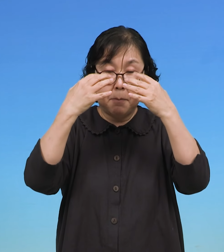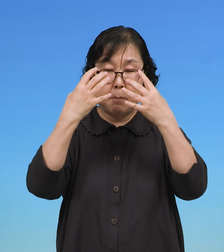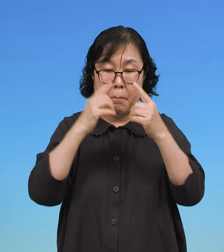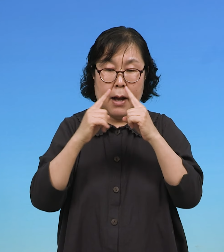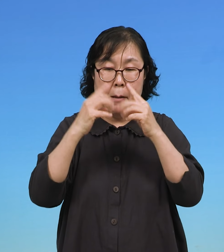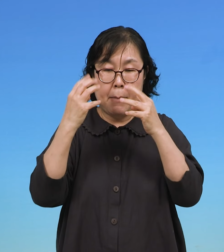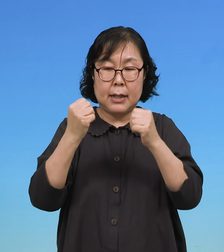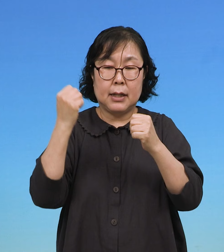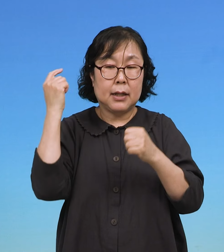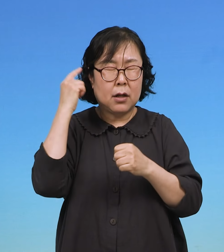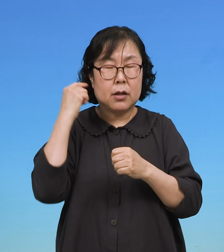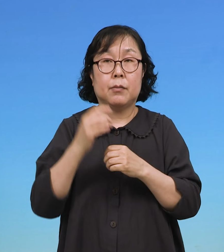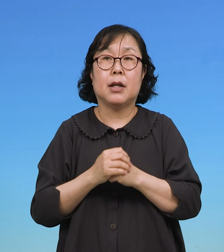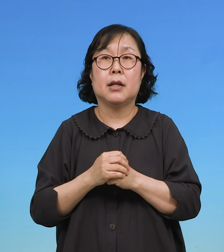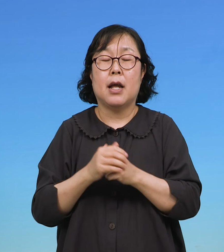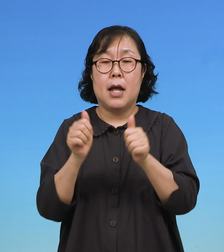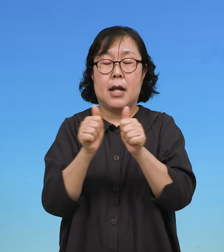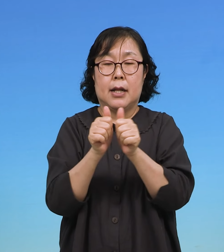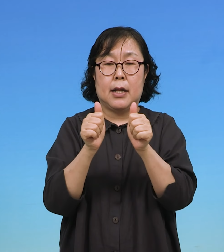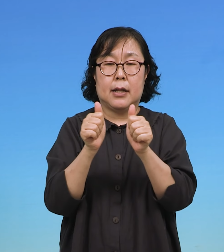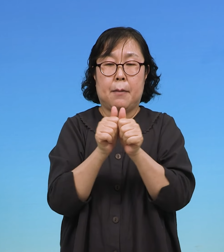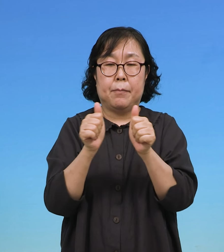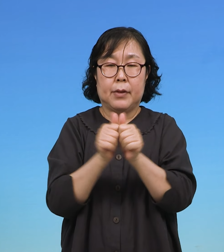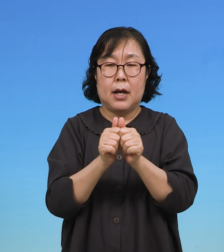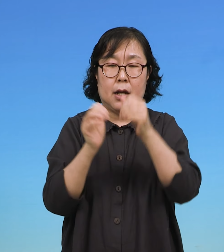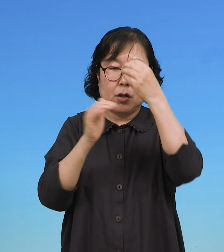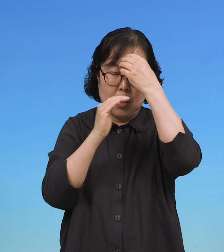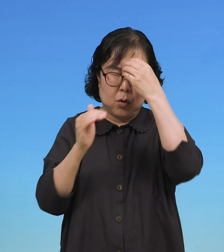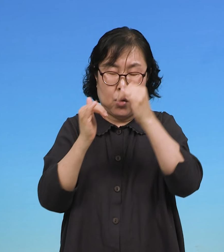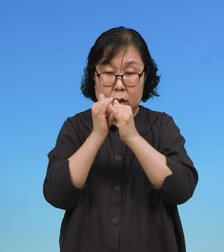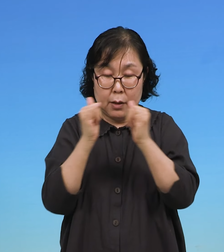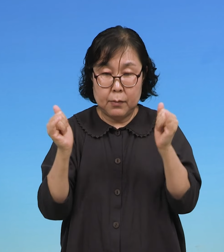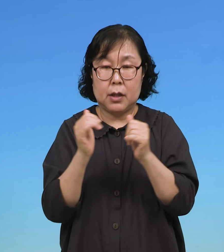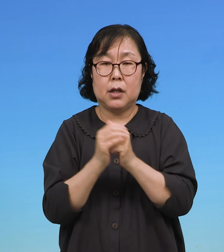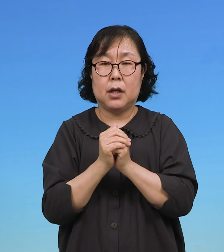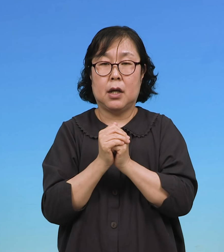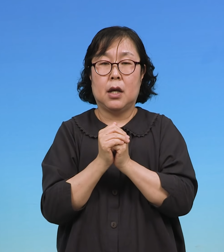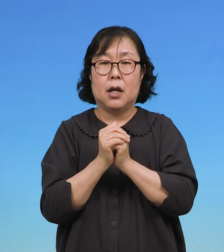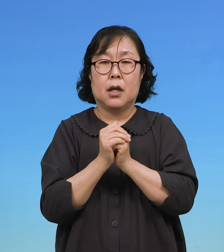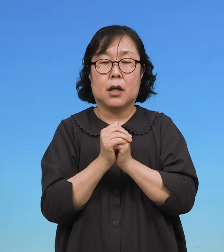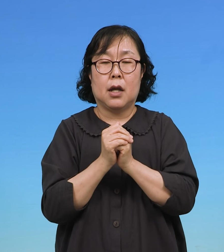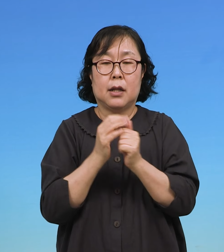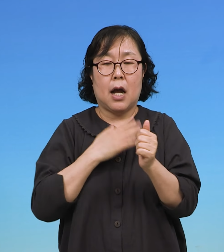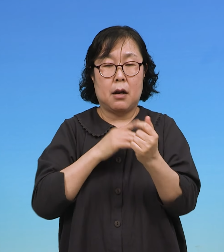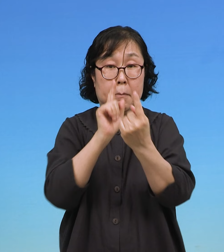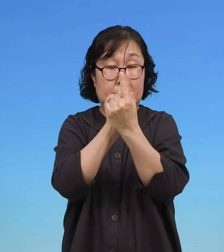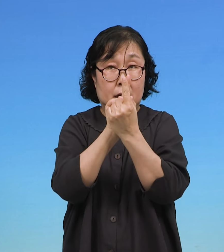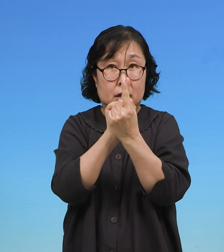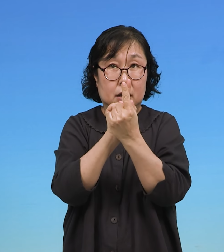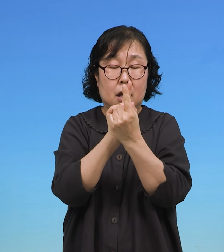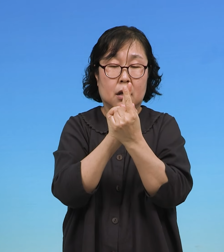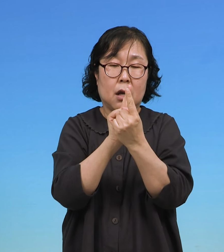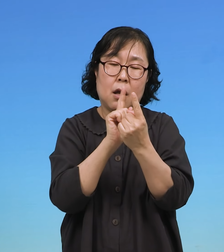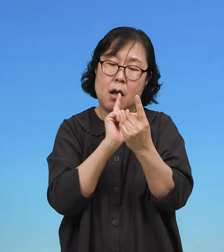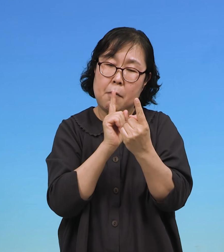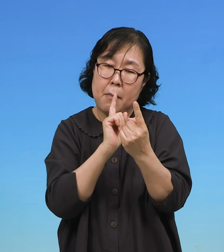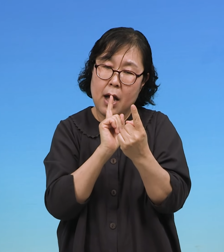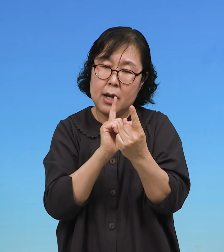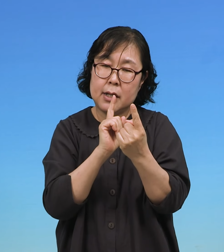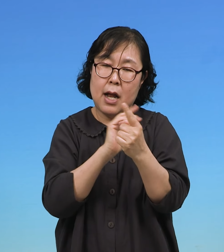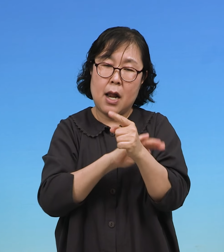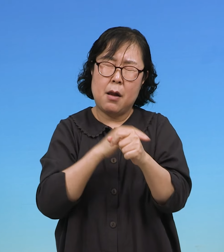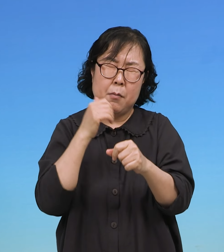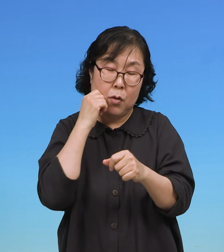성도님을 그 드림센터 앞에서 만났는데 이분이 말을 잘 못 이으세요. 그래서 뭔가 하실 말씀이 있는 것 같은데 막